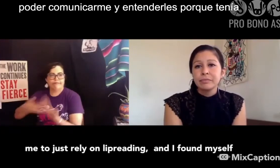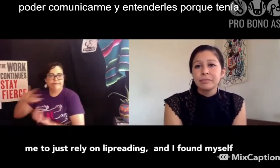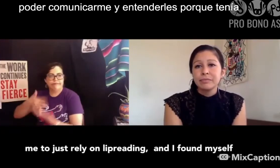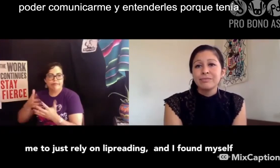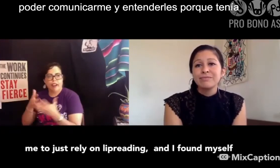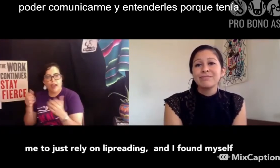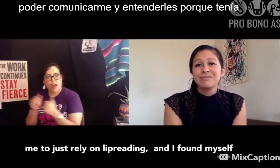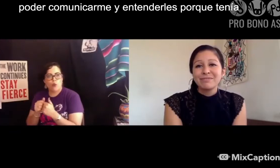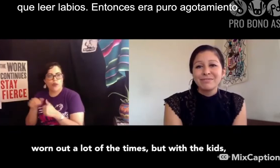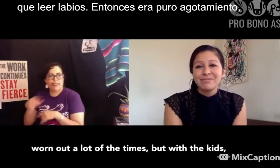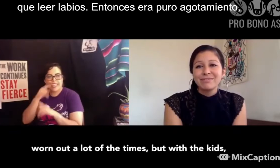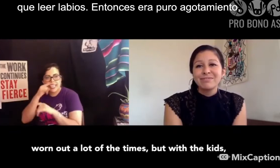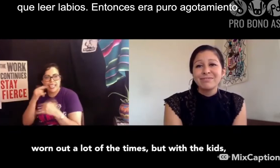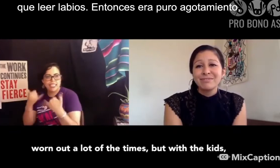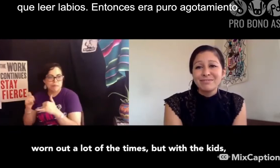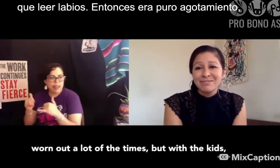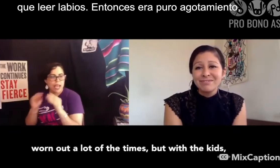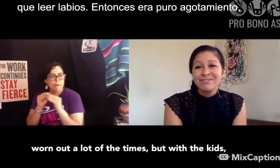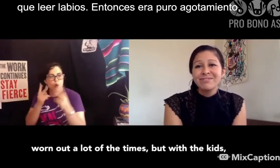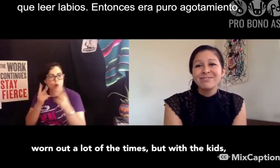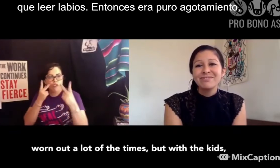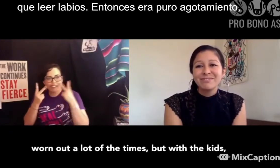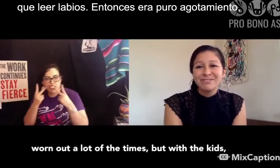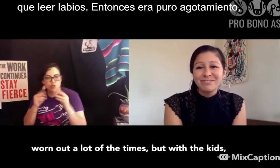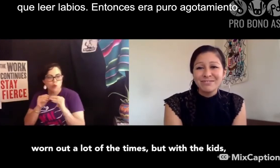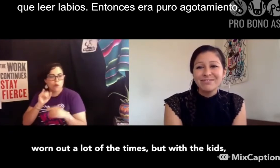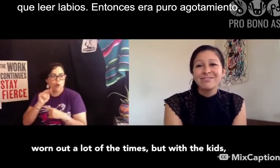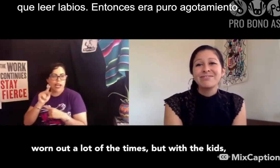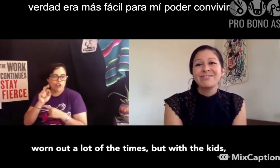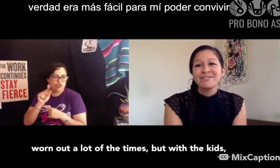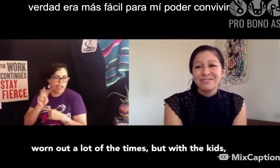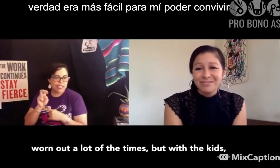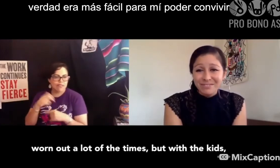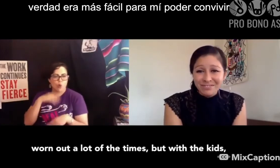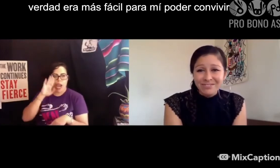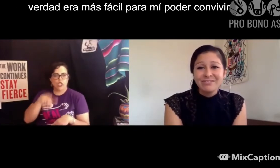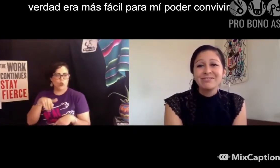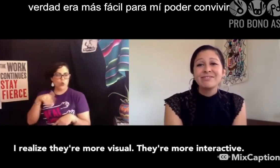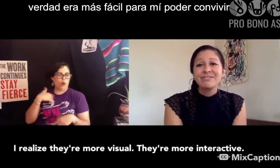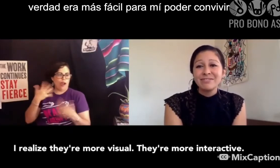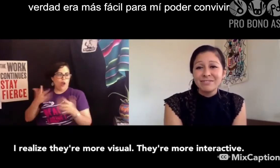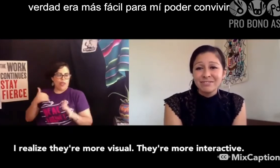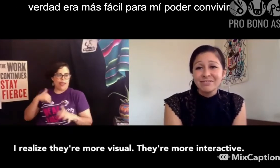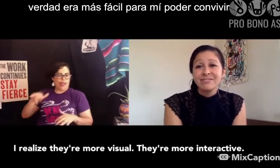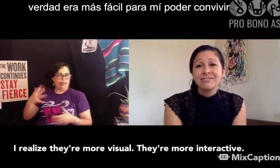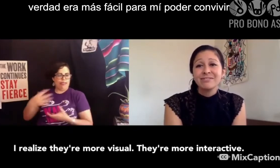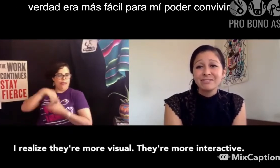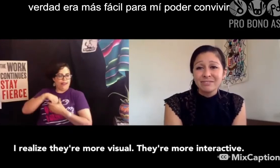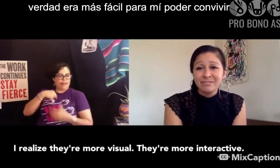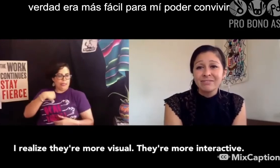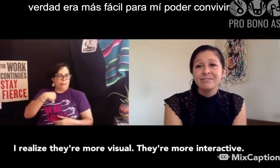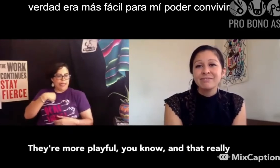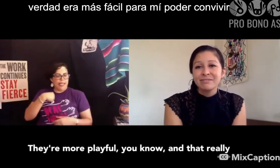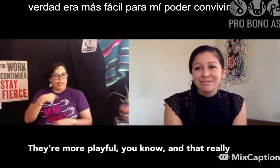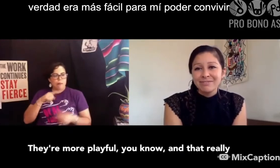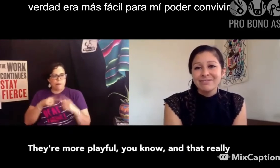comunicarme y entenderles porque tenía que leer labios, entonces era puro agotamiento, ¿verdad? Era más